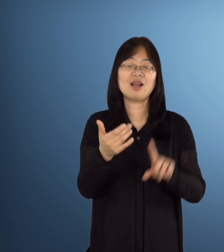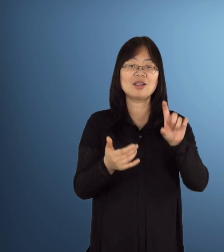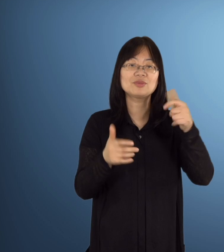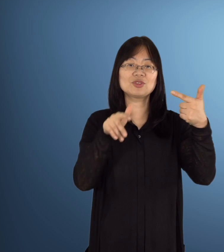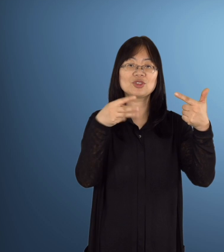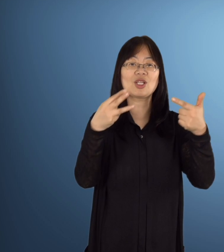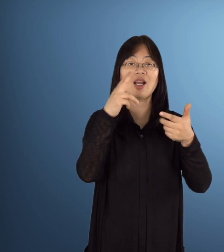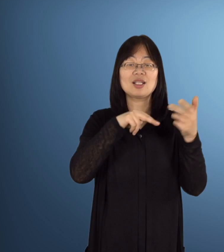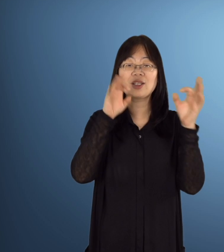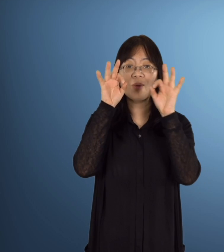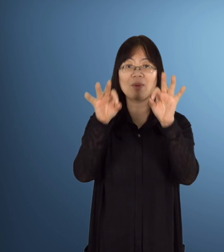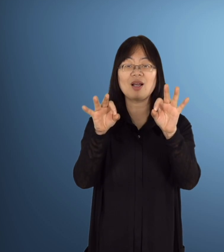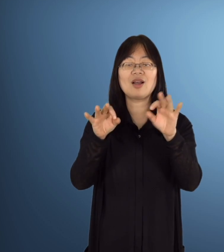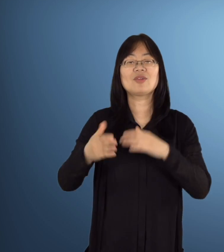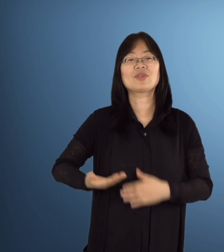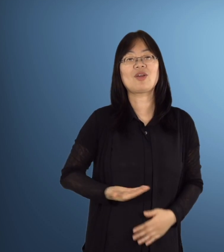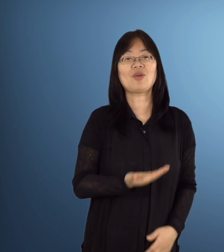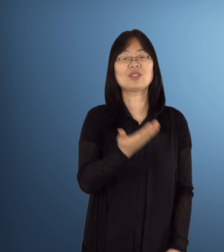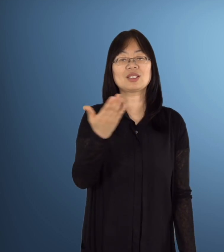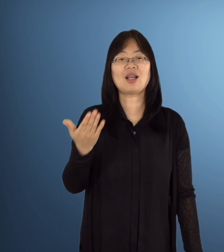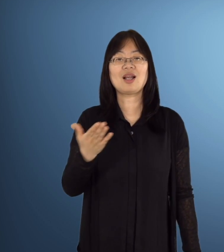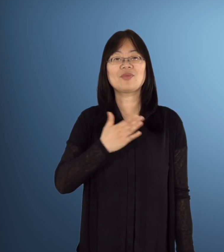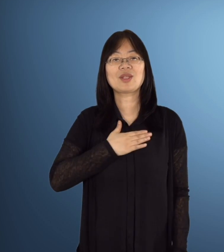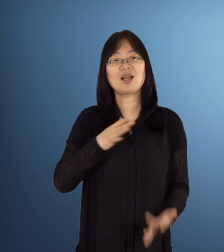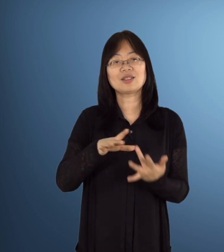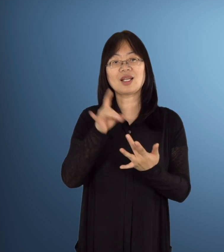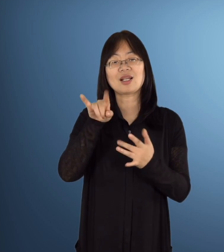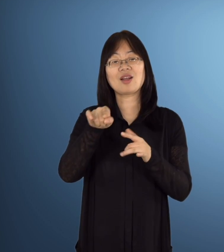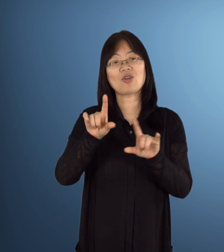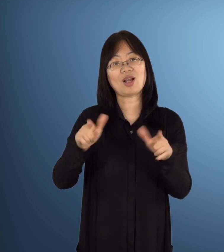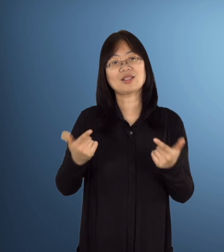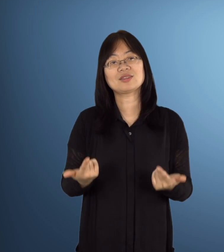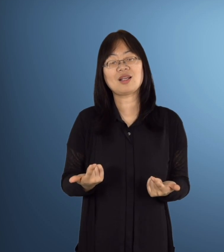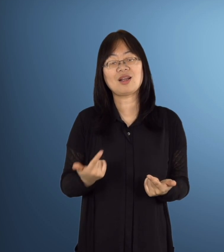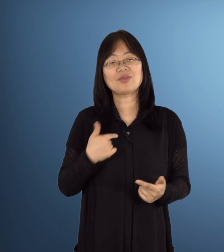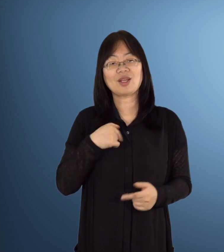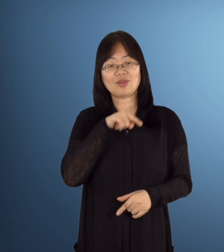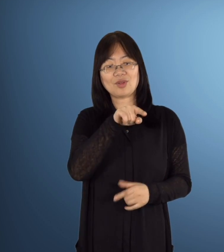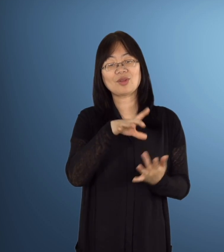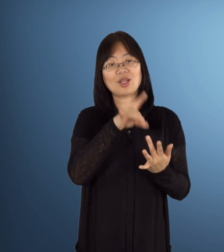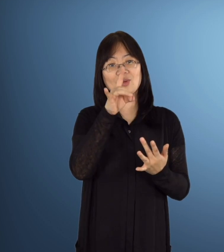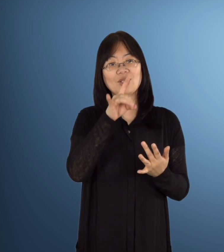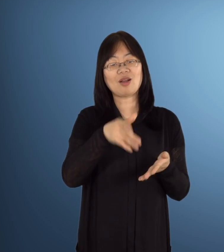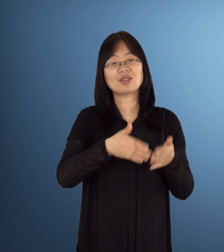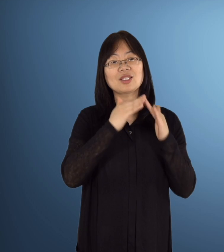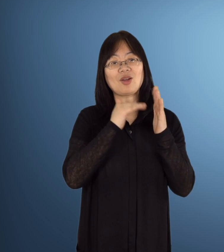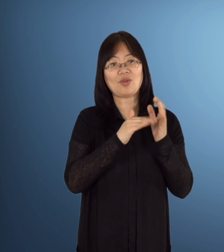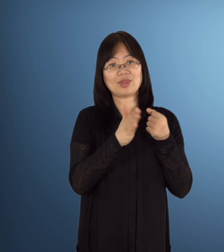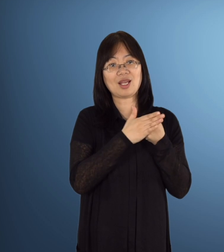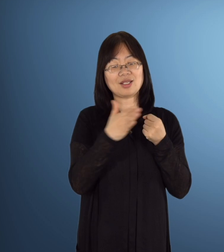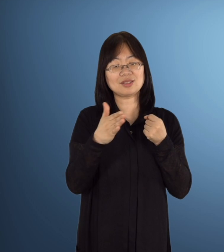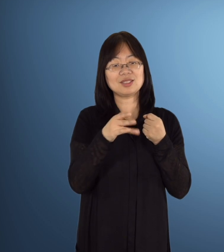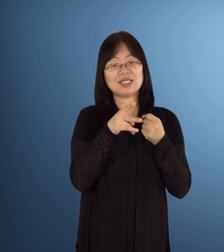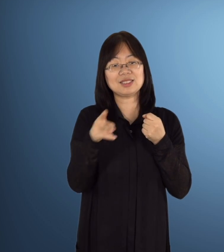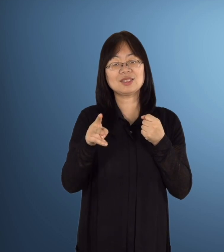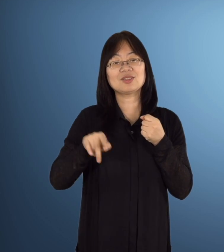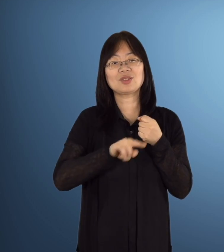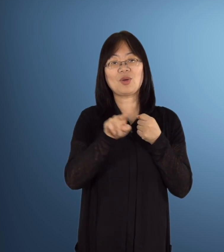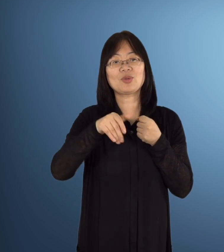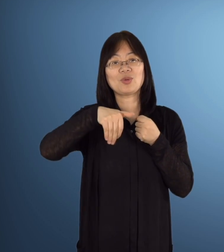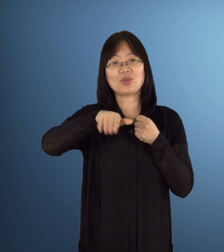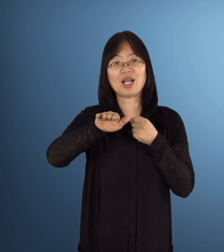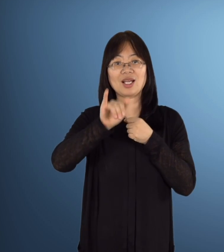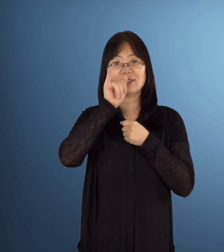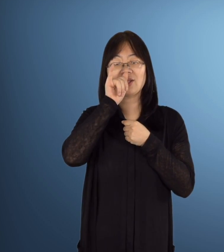16절을 제가 읽습니다. 너희가 나를 택한 것이 아니요 내가 너희를 택하여 세웠나니 이는 너희로